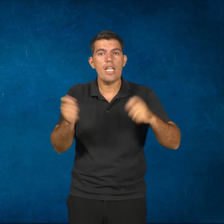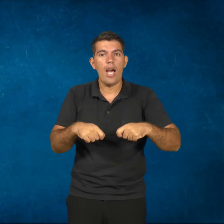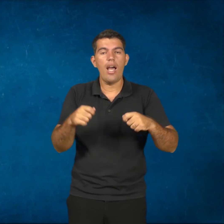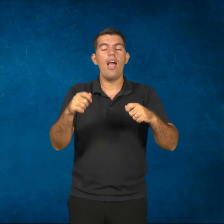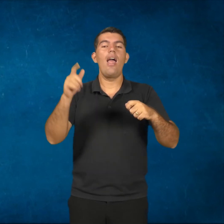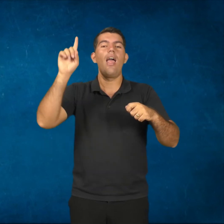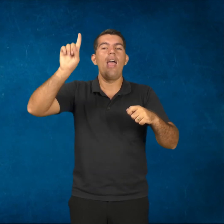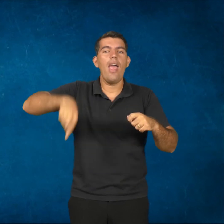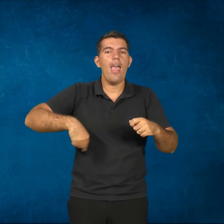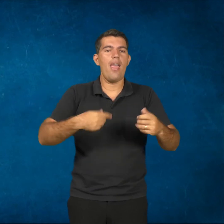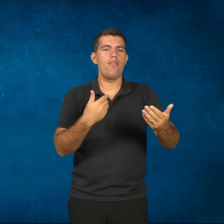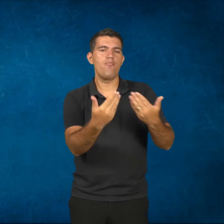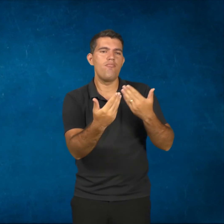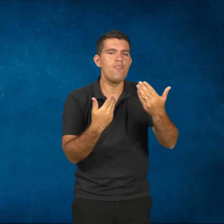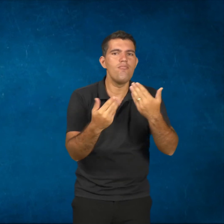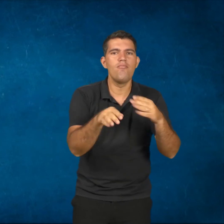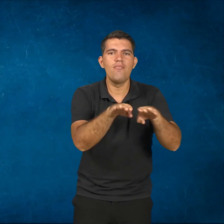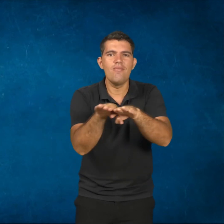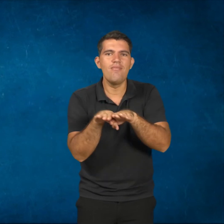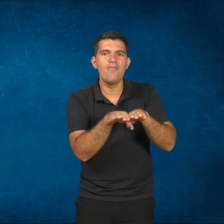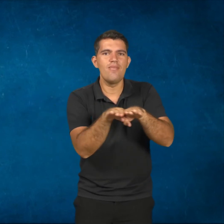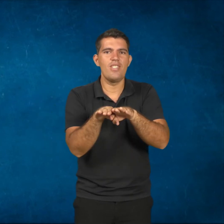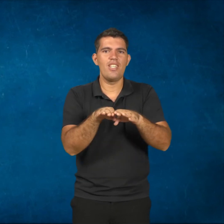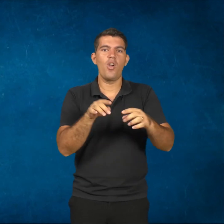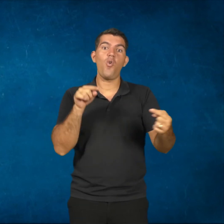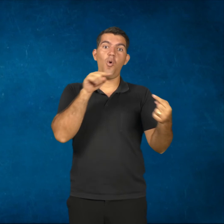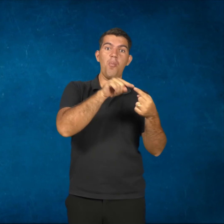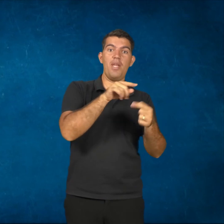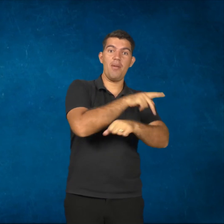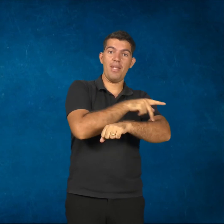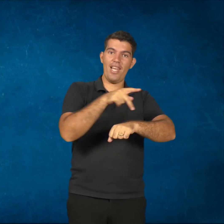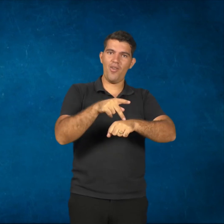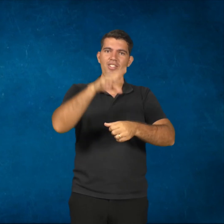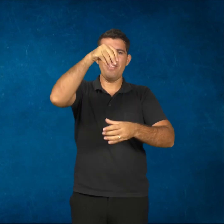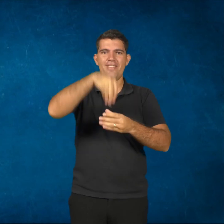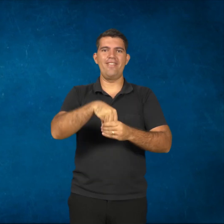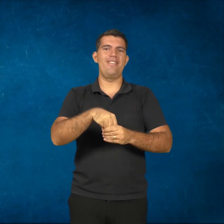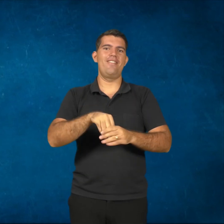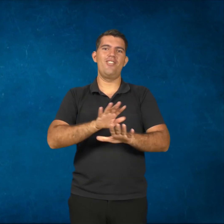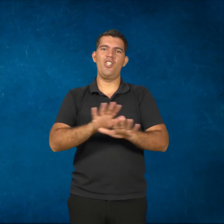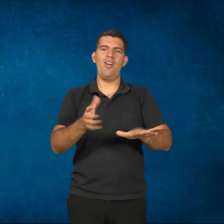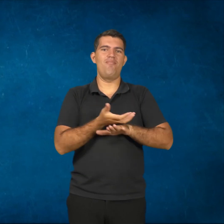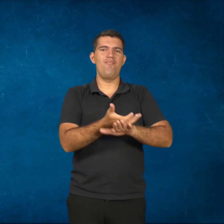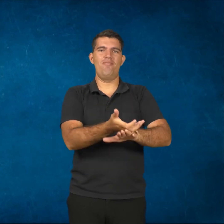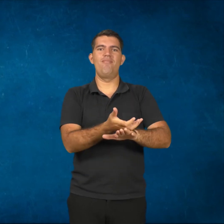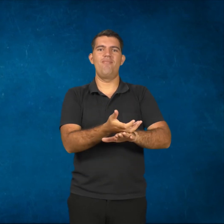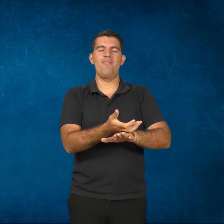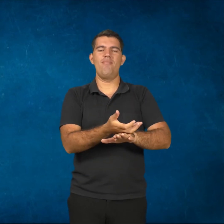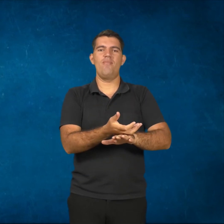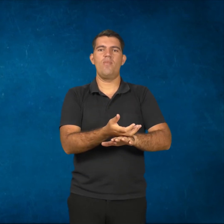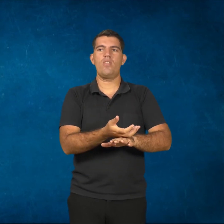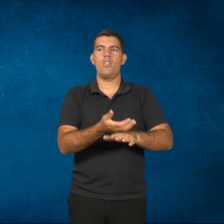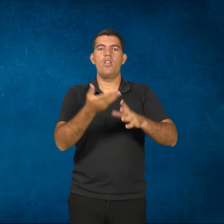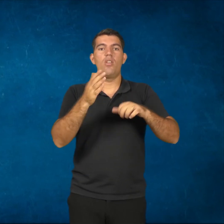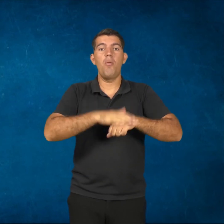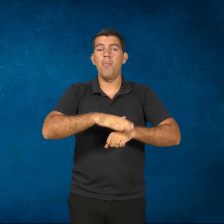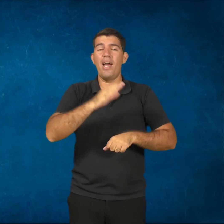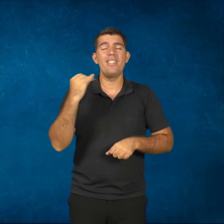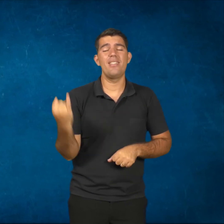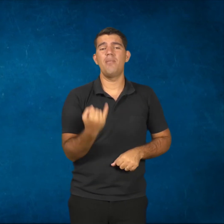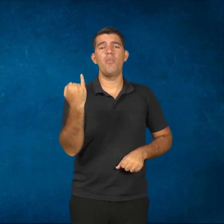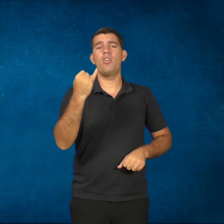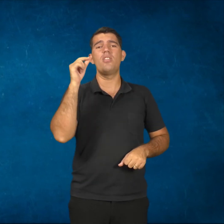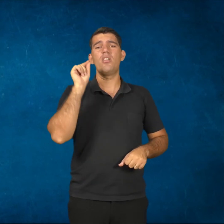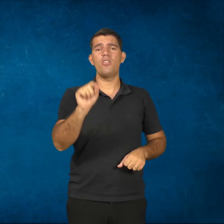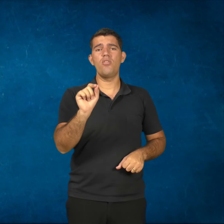outro democraticamente. Isso é conteúdo da pedagogia, já está na pedagogia. Percebeu? O mais importante